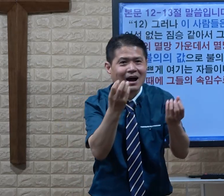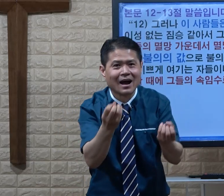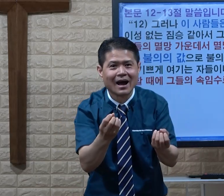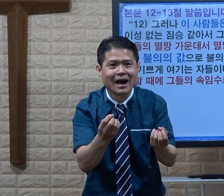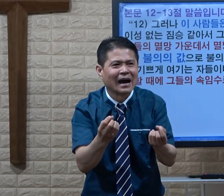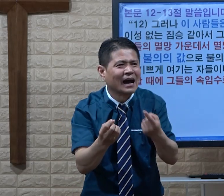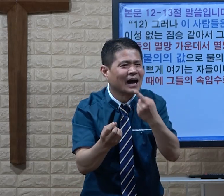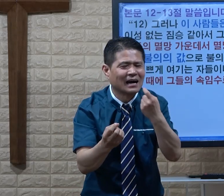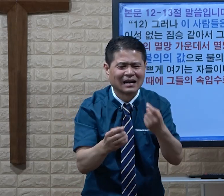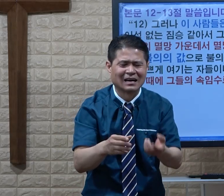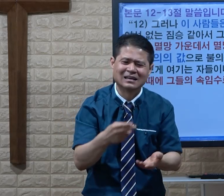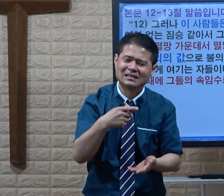즐기고 놀면서